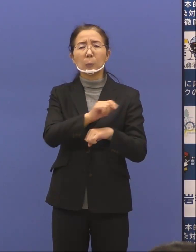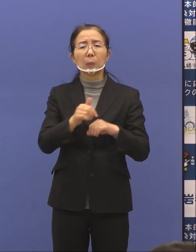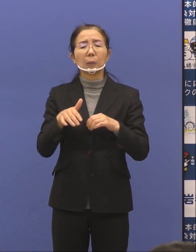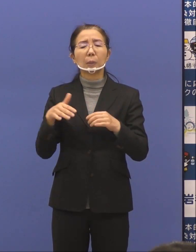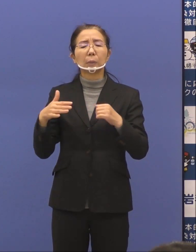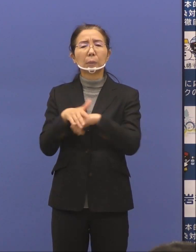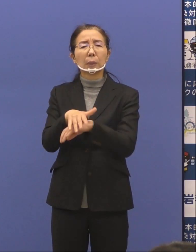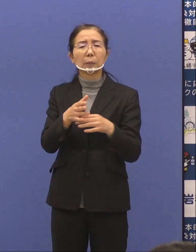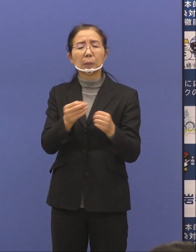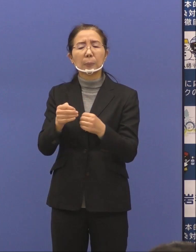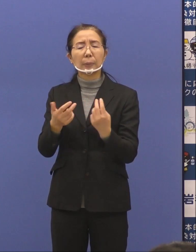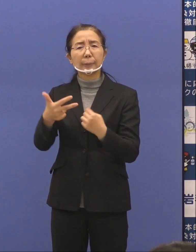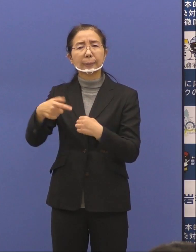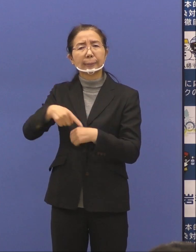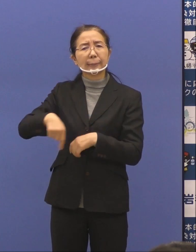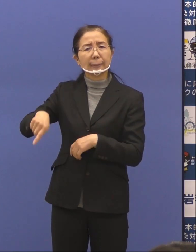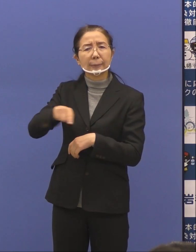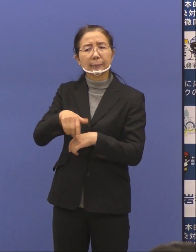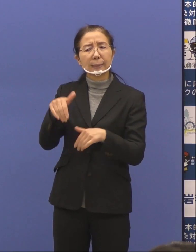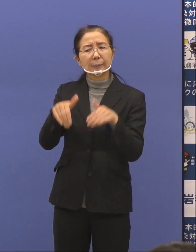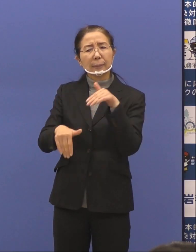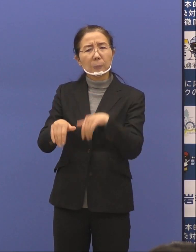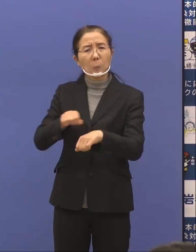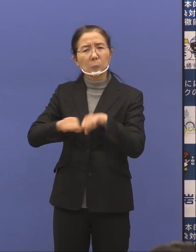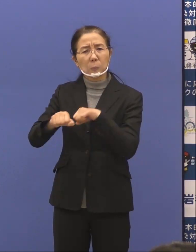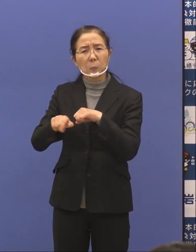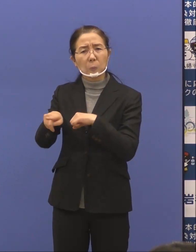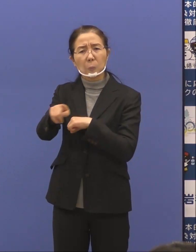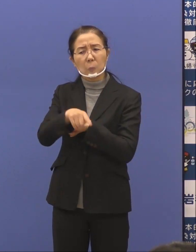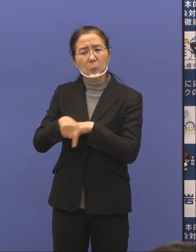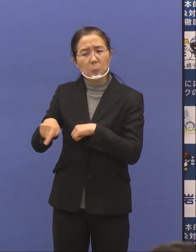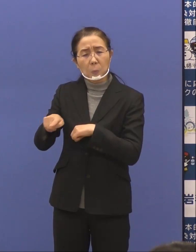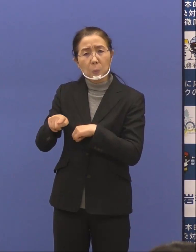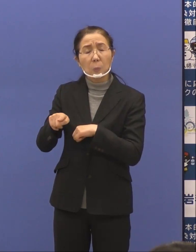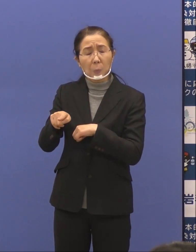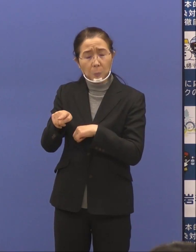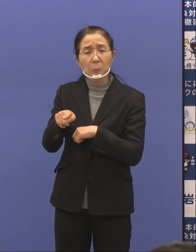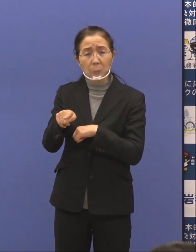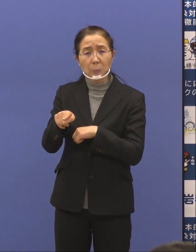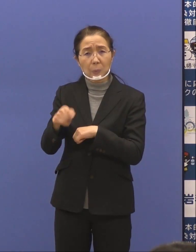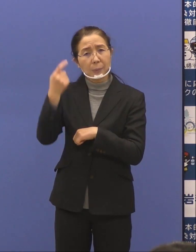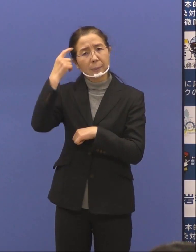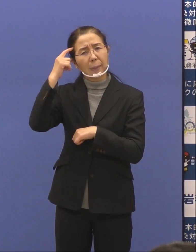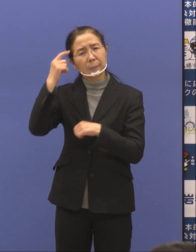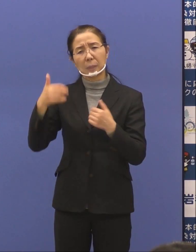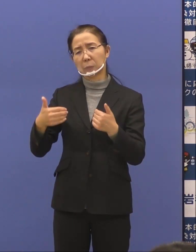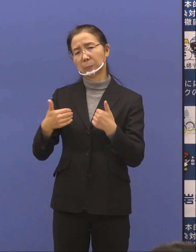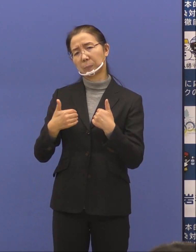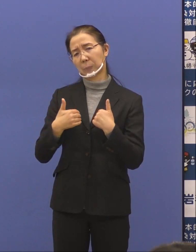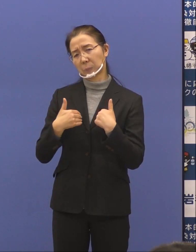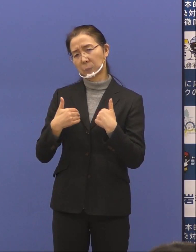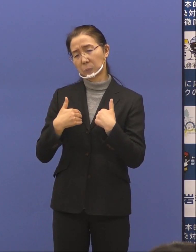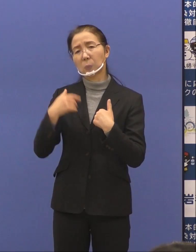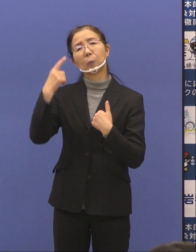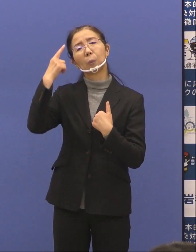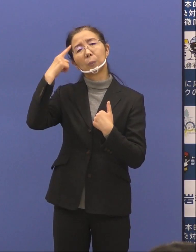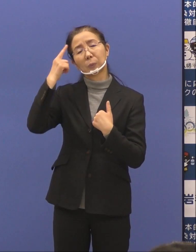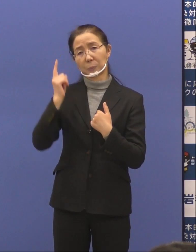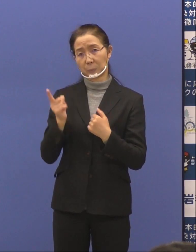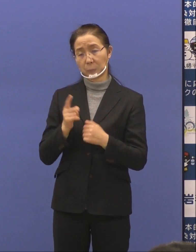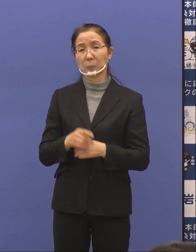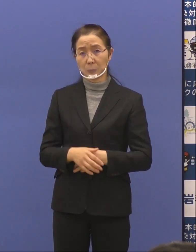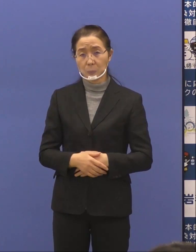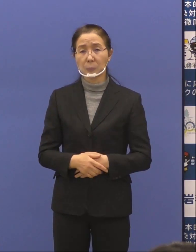選挙や運動をやっていたことの方をまず考えるべきだったんじゃないかなと思います